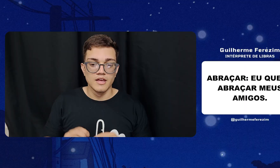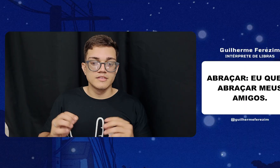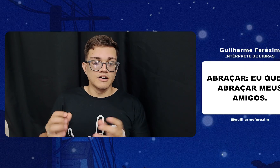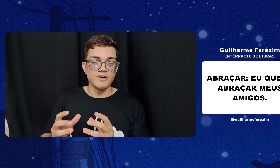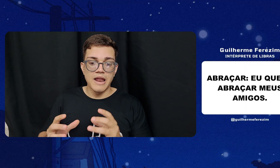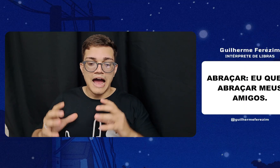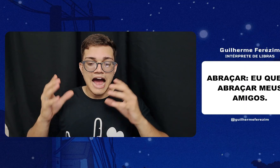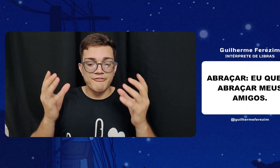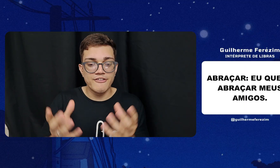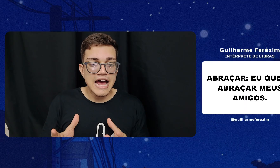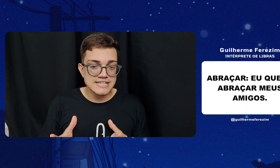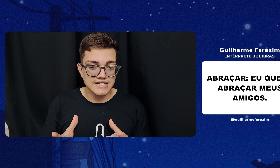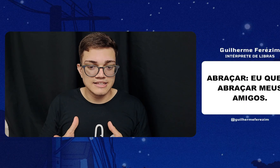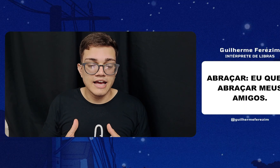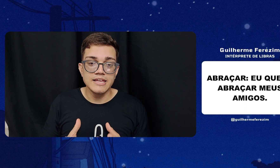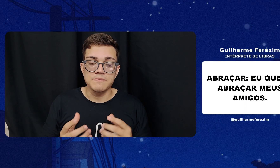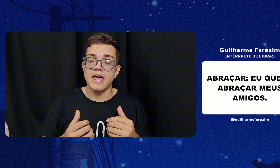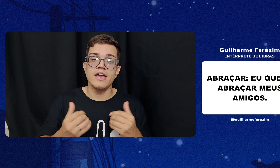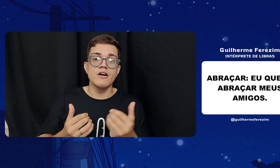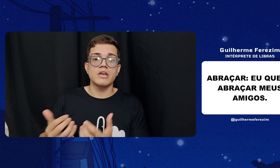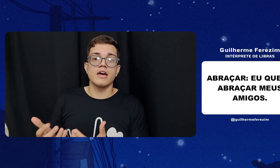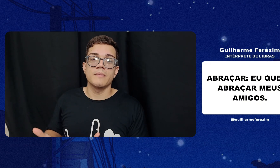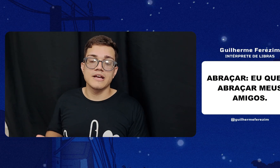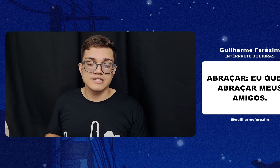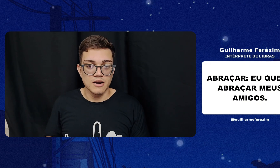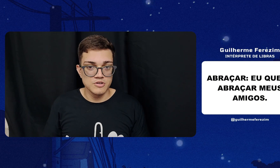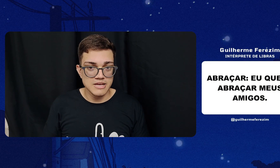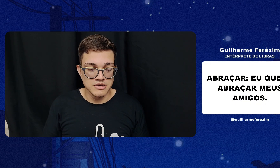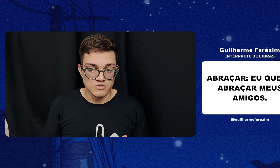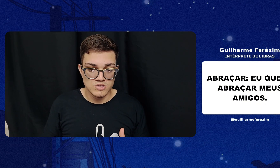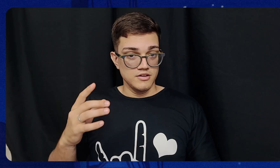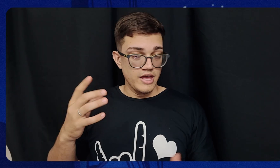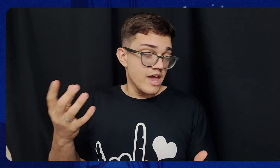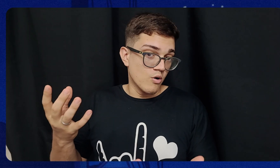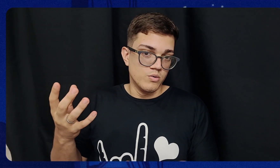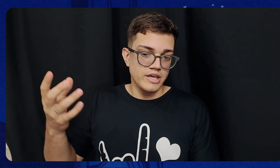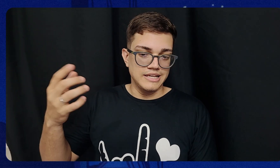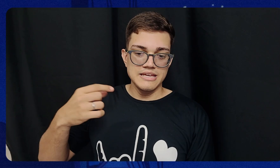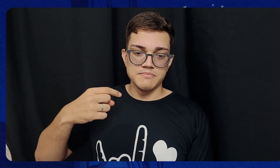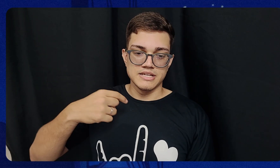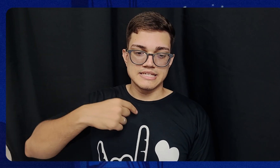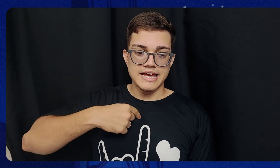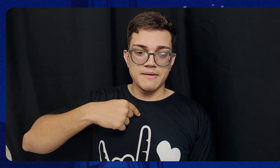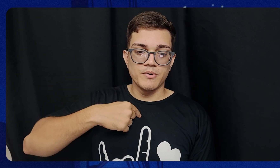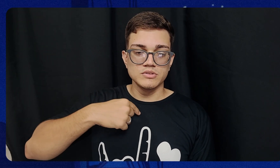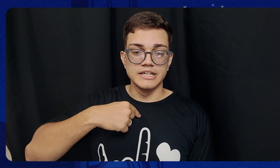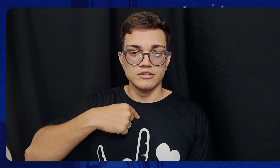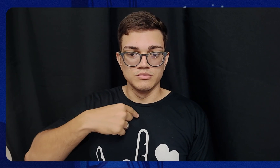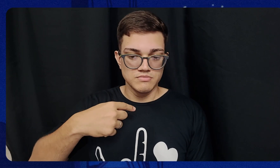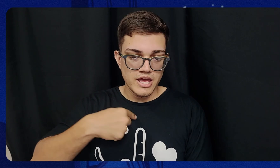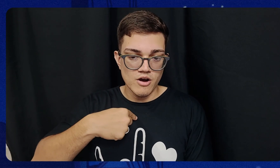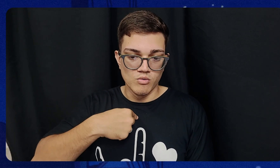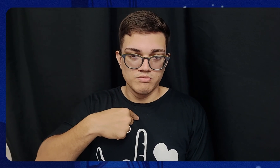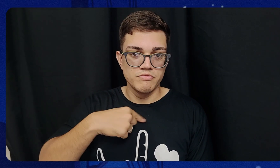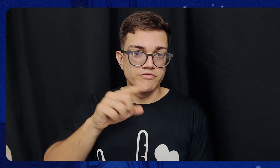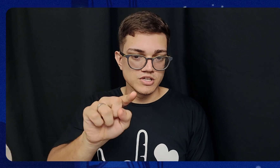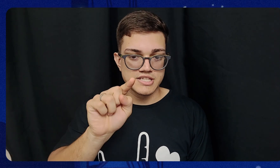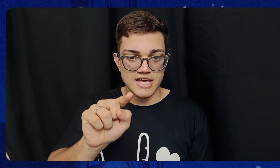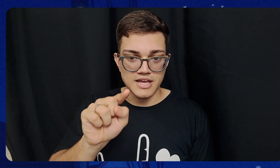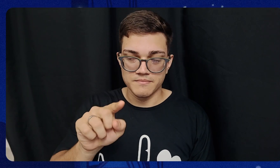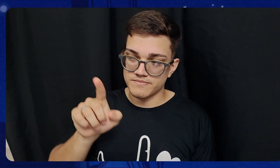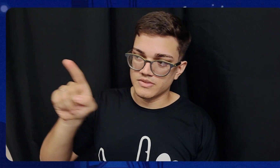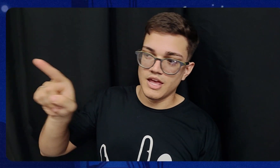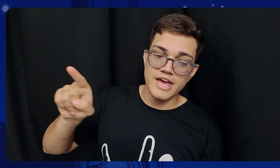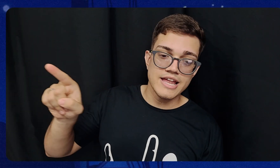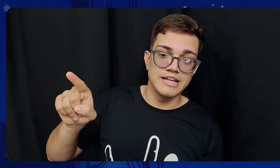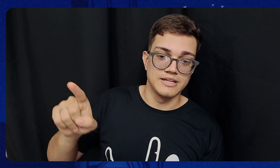Libras. Então vamos lá. A frase que tá aí é: eu quero abraçar meus amigos. Eu, em Libras, é apontando. Eu,